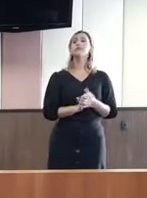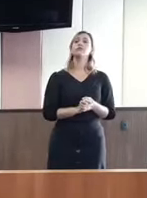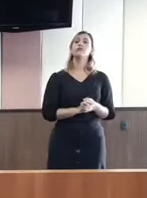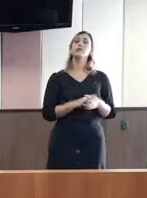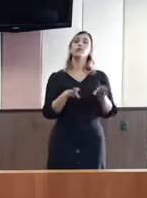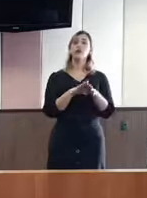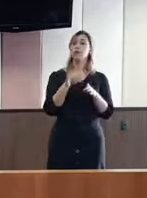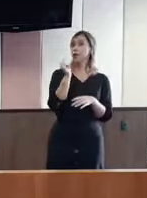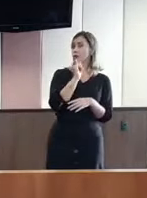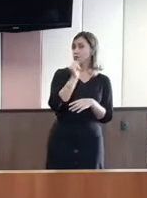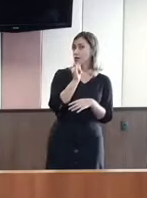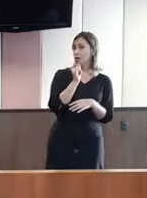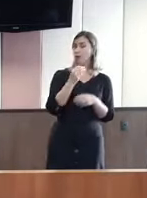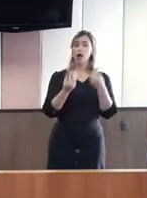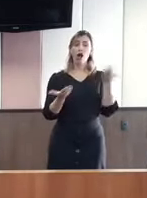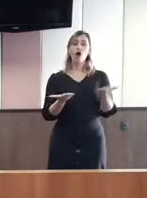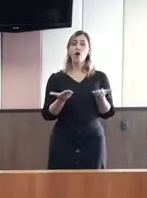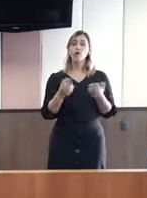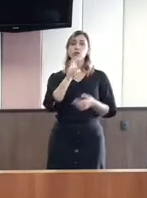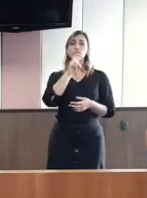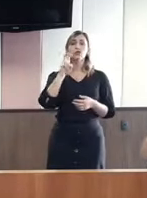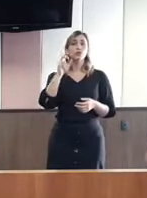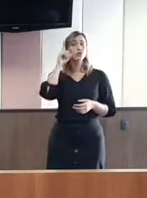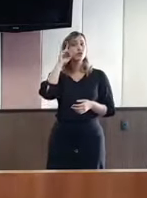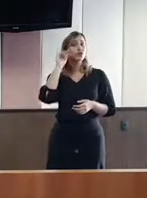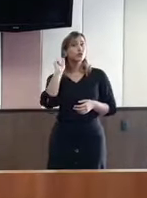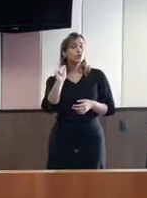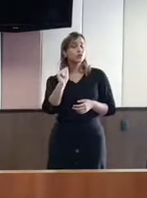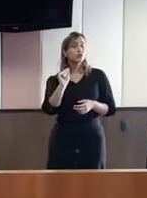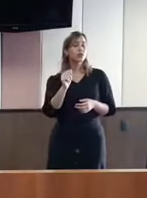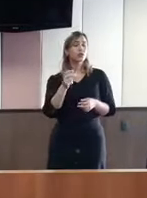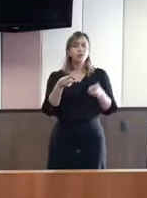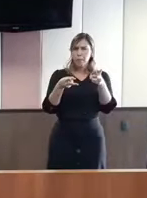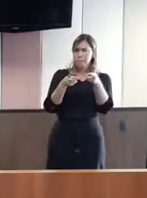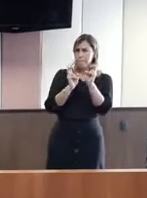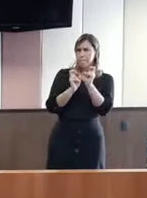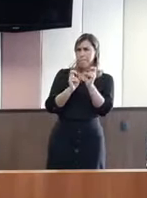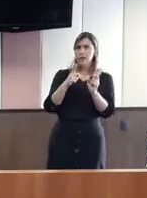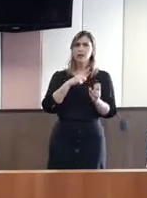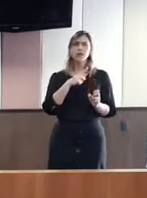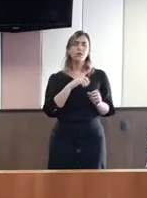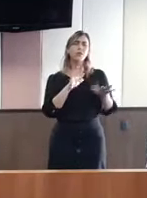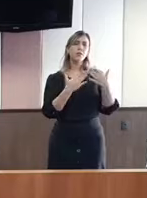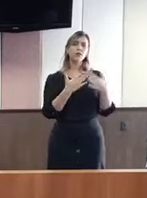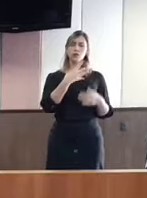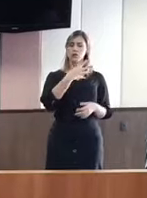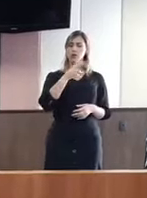a Itália com 55 dias. A perceber claramente que a gente tem